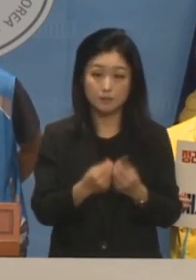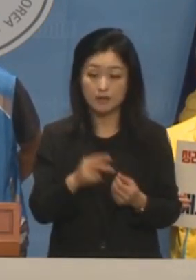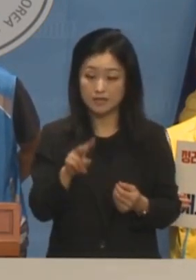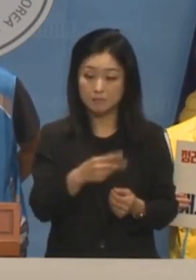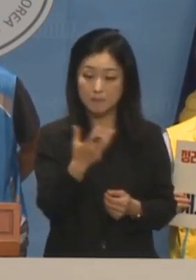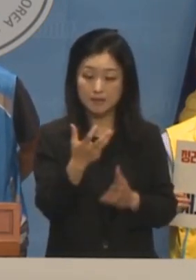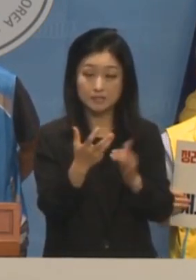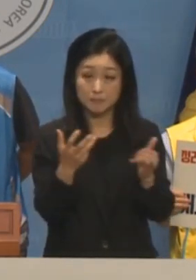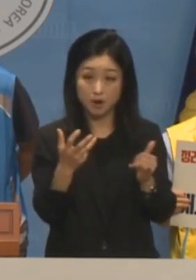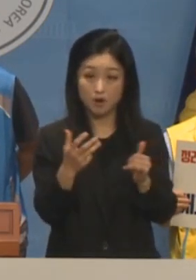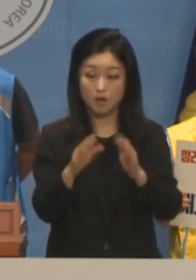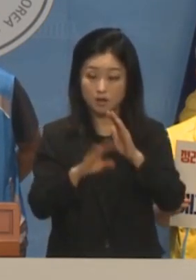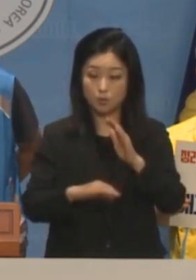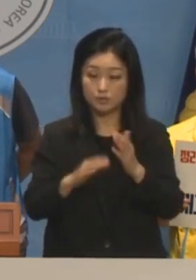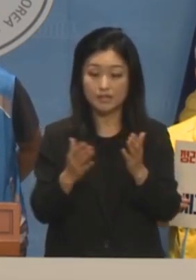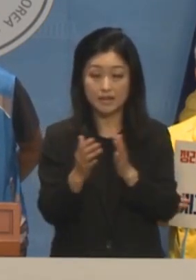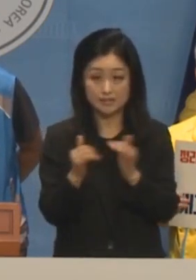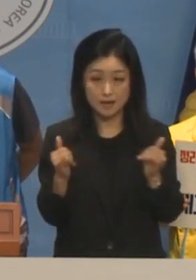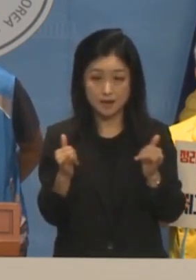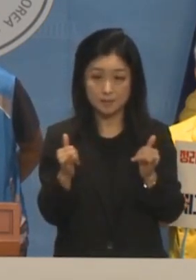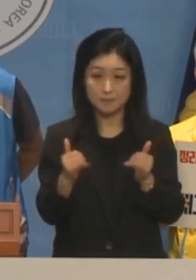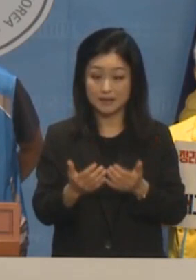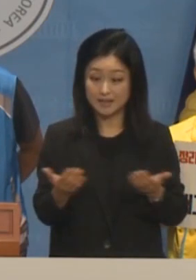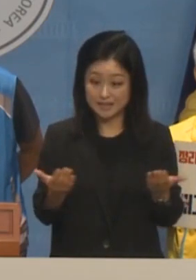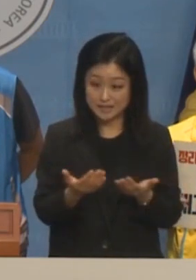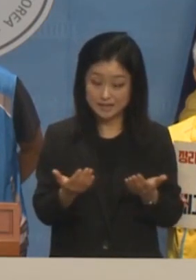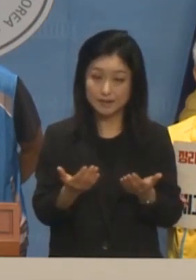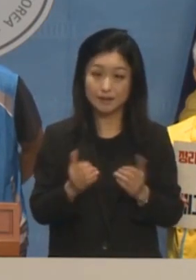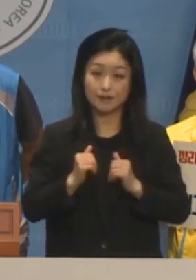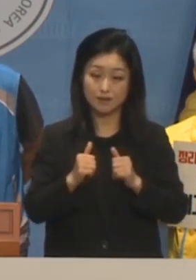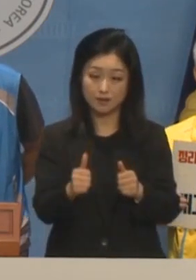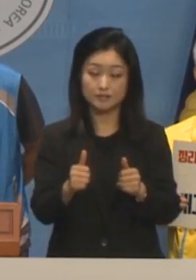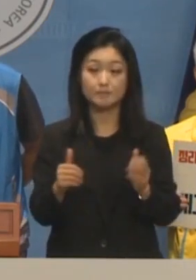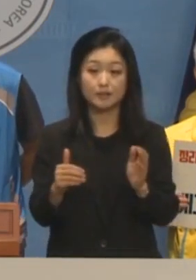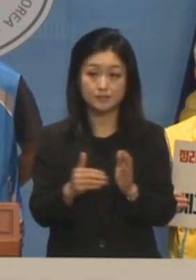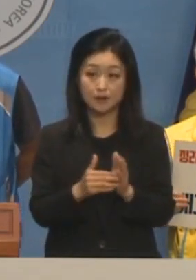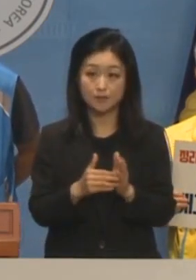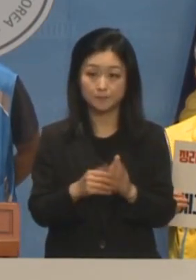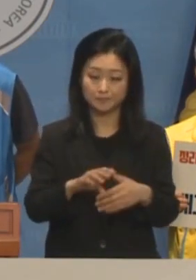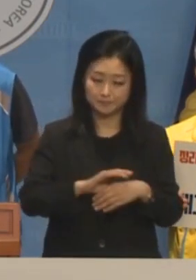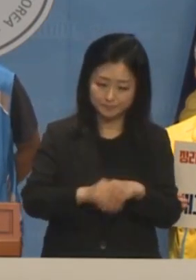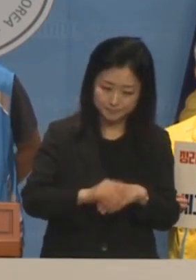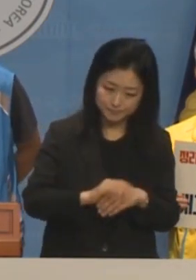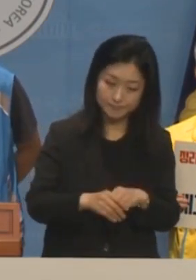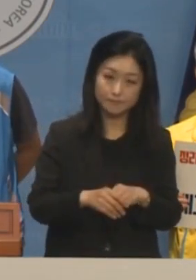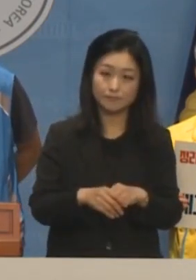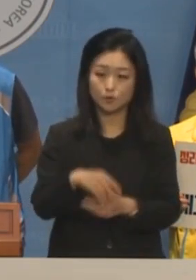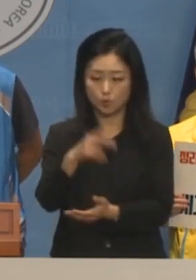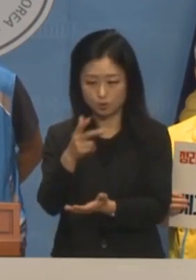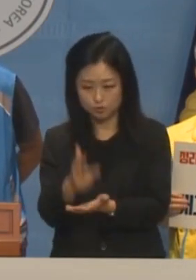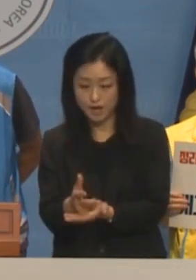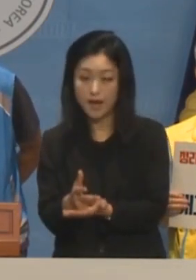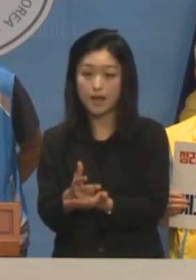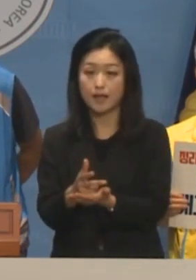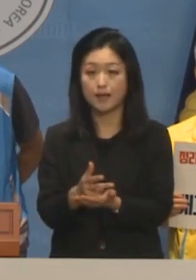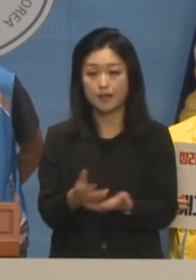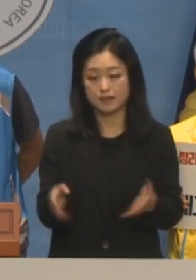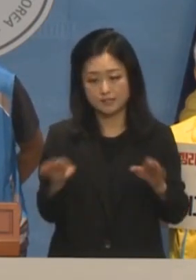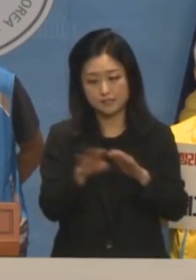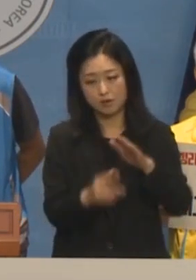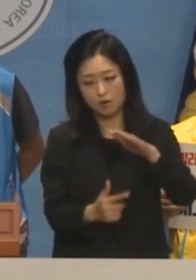280명 가까운 정규직이 일하던 일터였습니다. 식기를 세척하고 주차를 하고